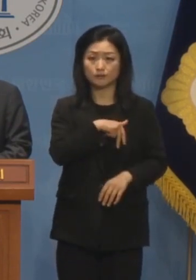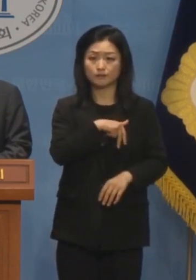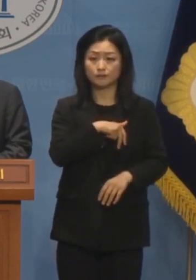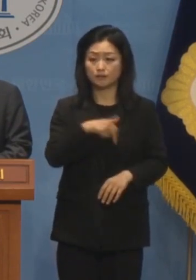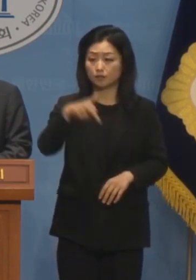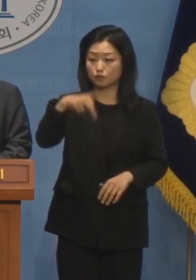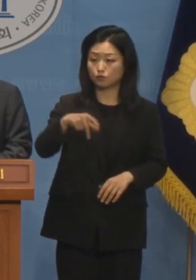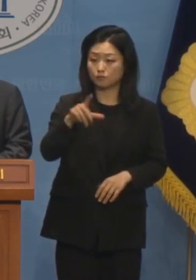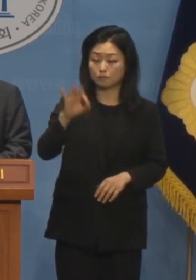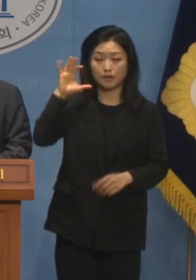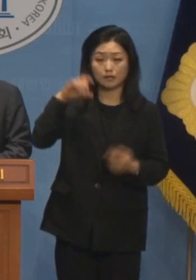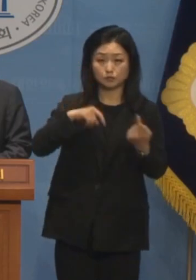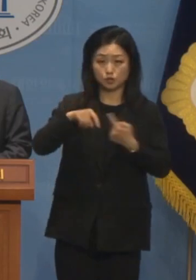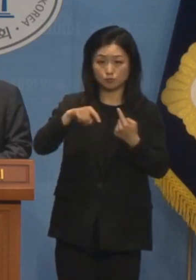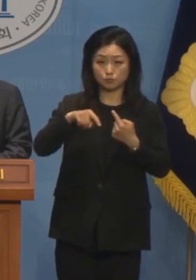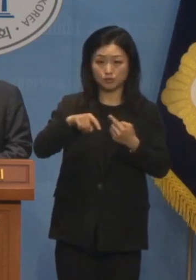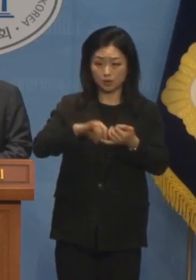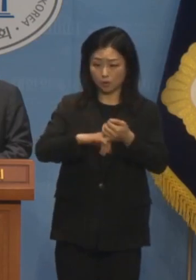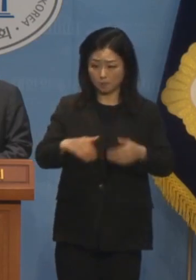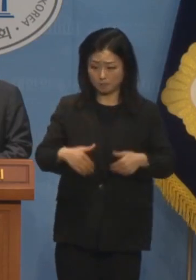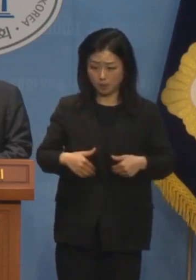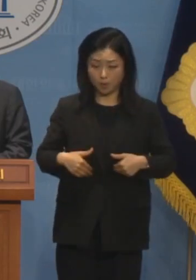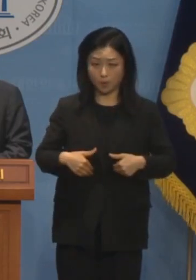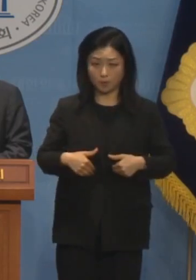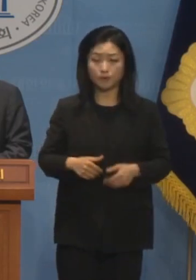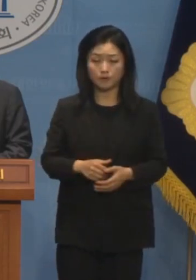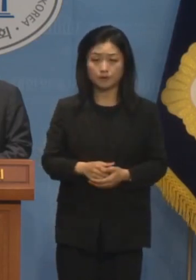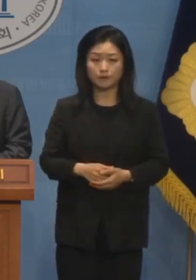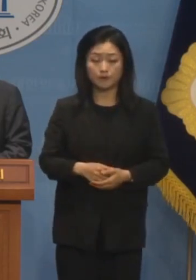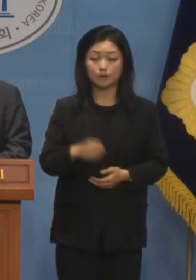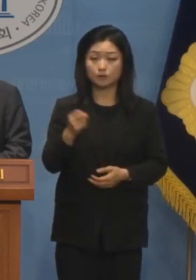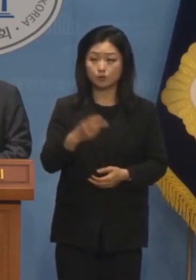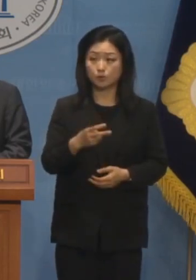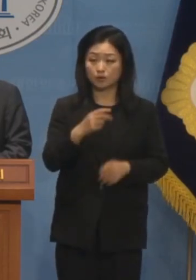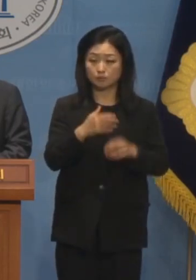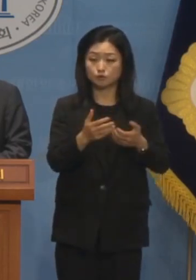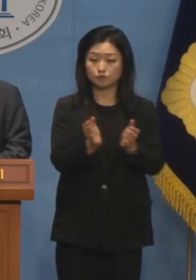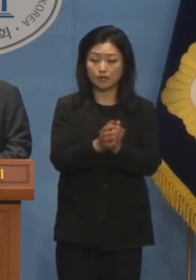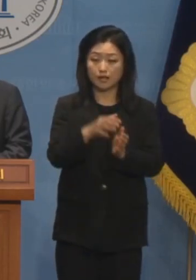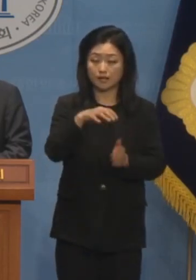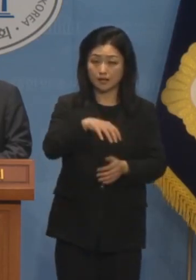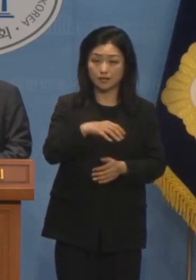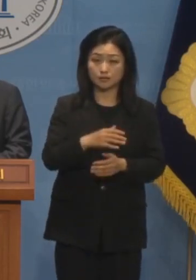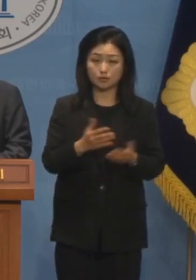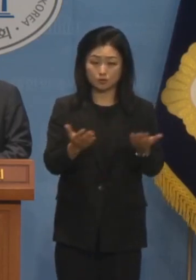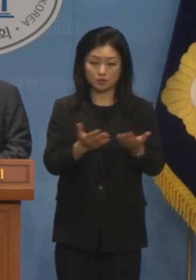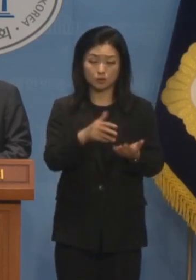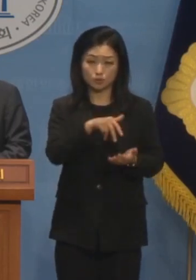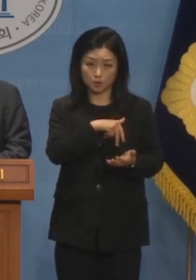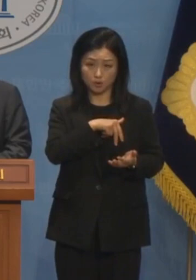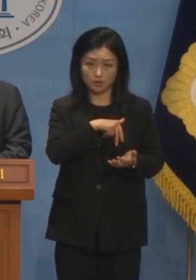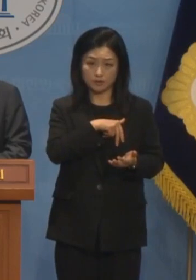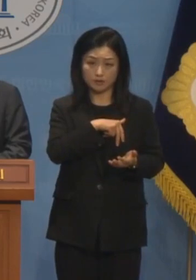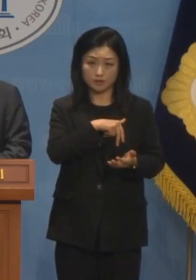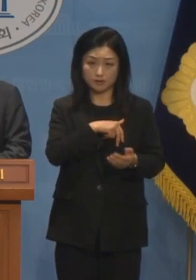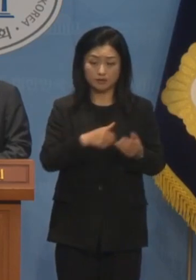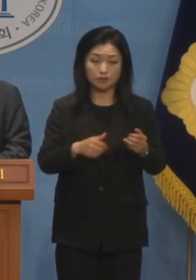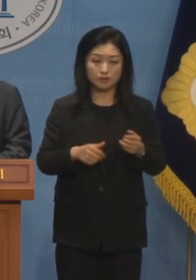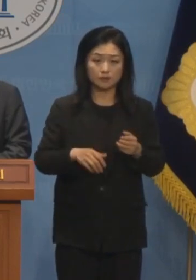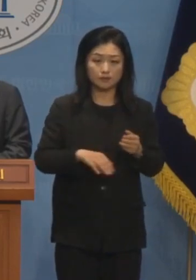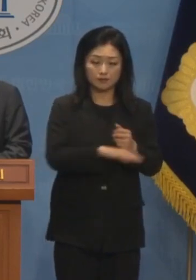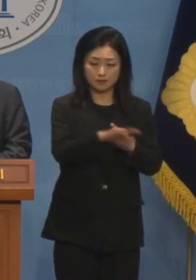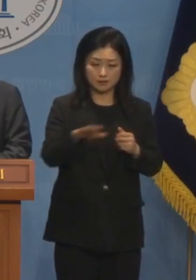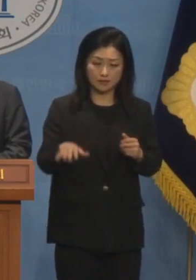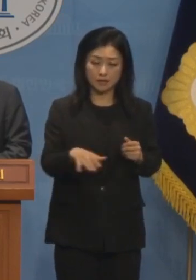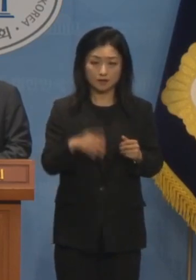쿠팡 청문회 꼭 필요하다고 생각을 합니다. 그리고 우리 당 환경노동위원 다수가 그렇게 생각을 하고 있고 여당에